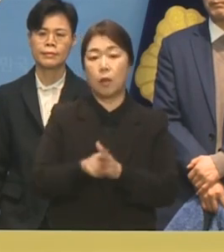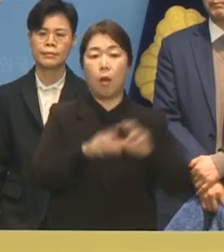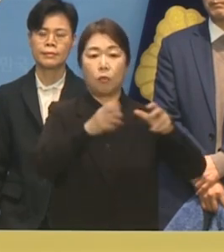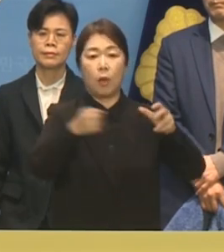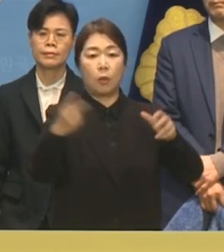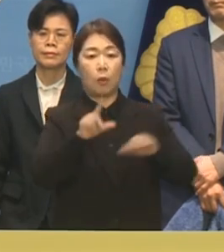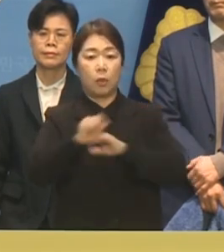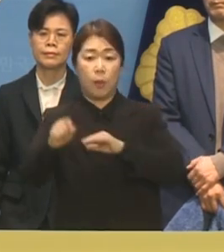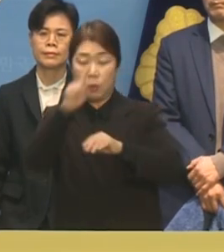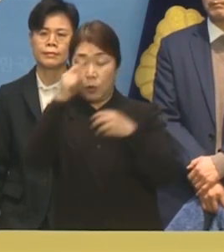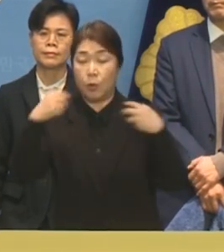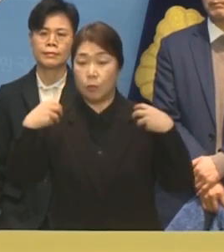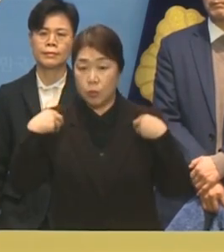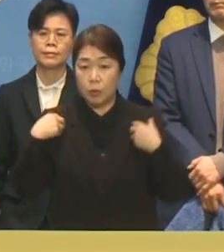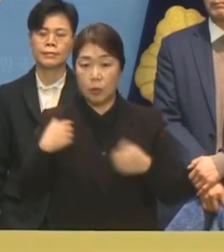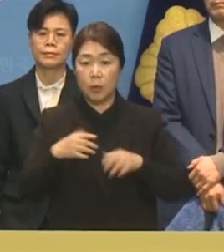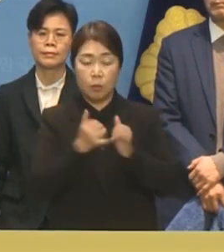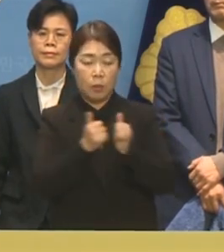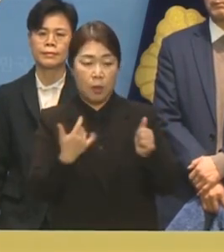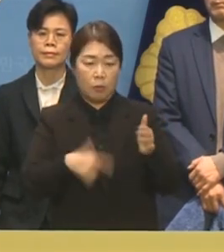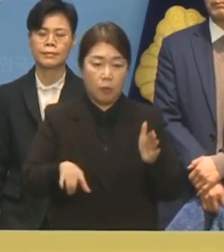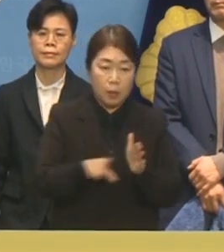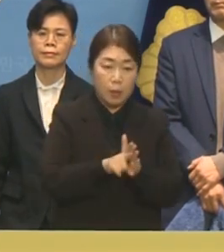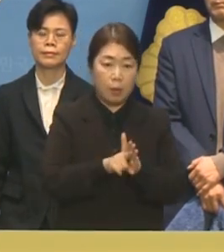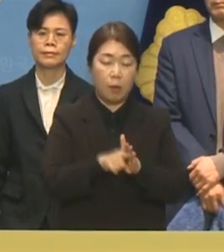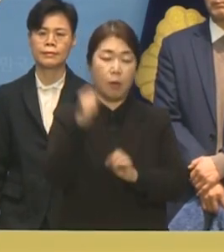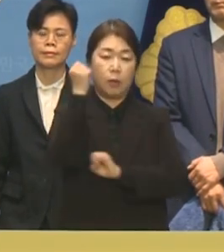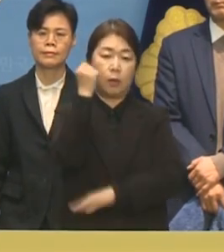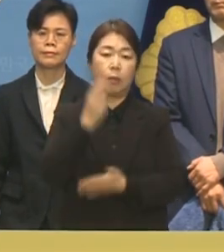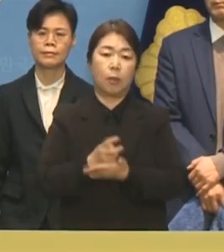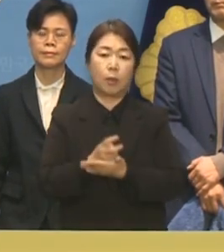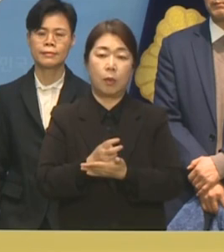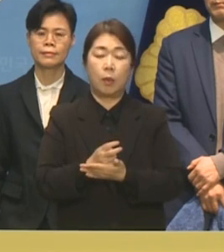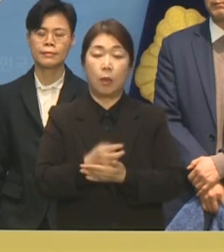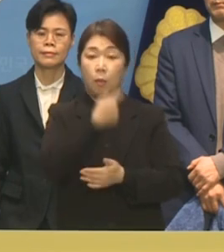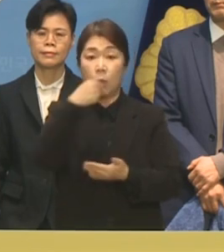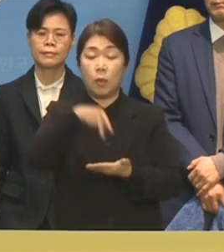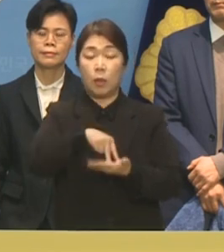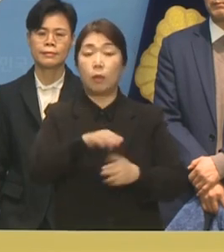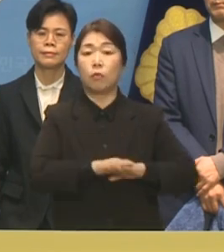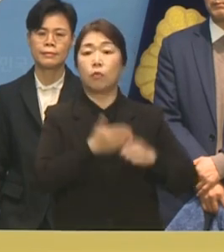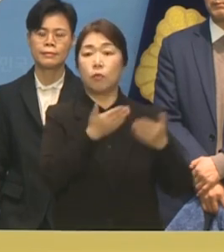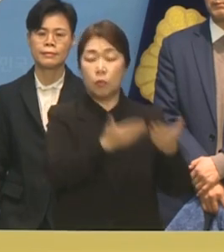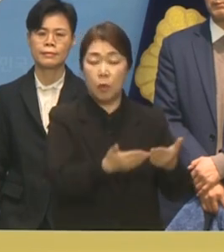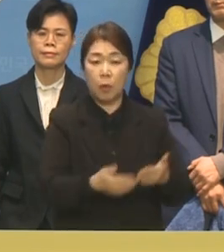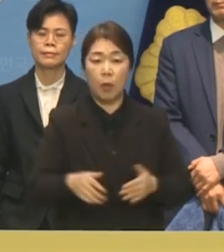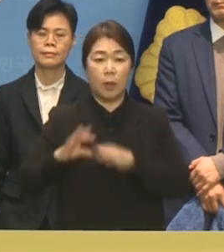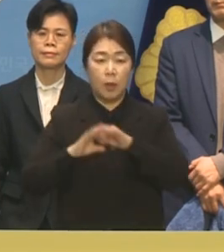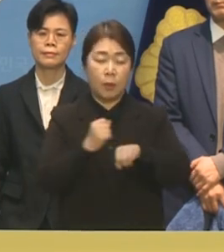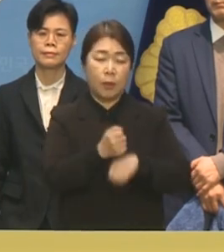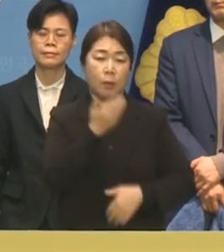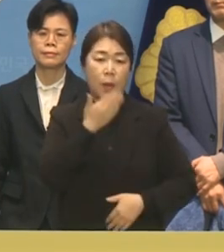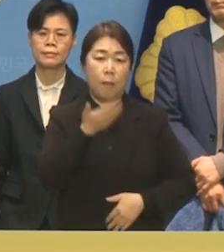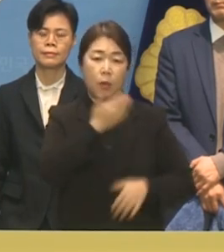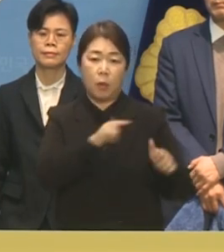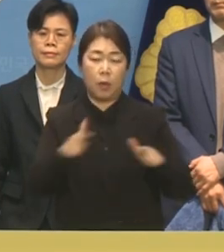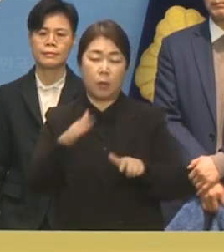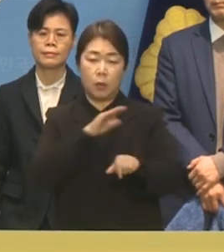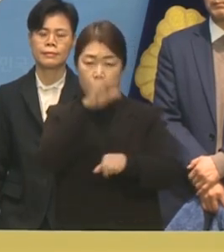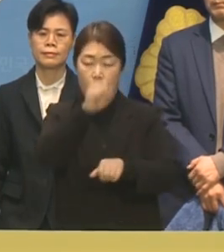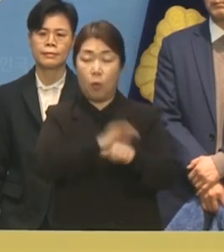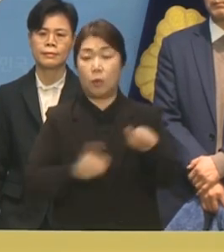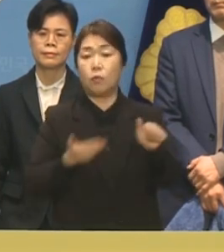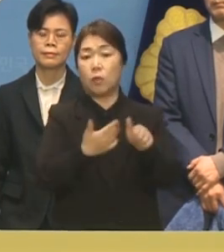및 지방자치단체가 국민의 먹거리 기본급 보장과 지속가능한 먹거리 농업 선순환 체계 구축을 위한